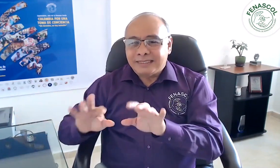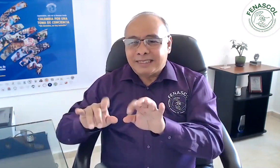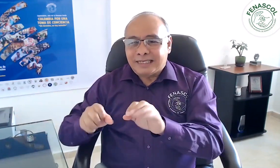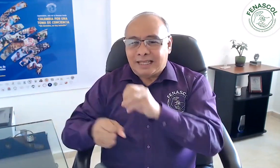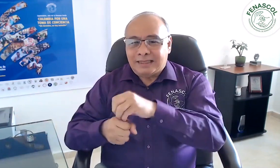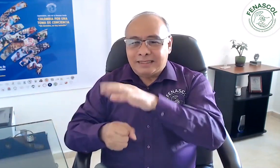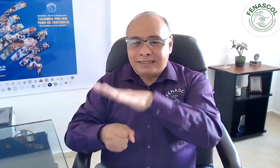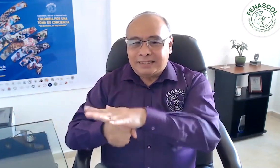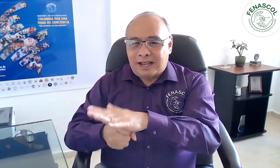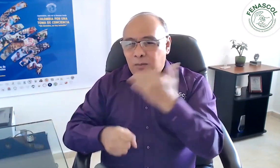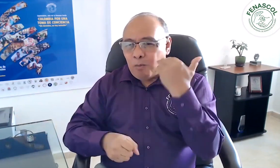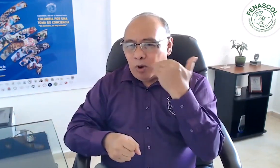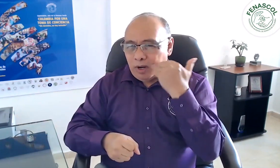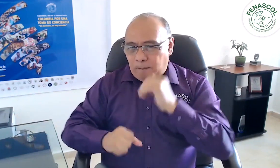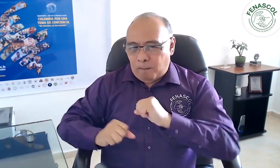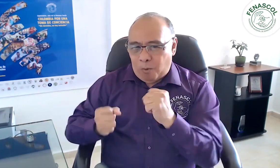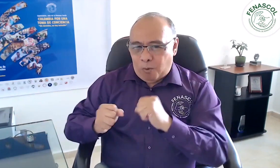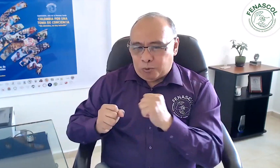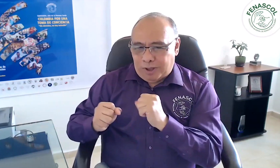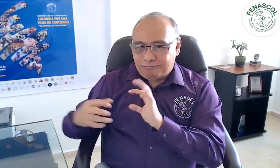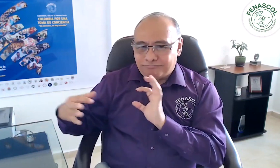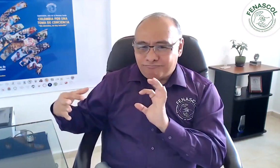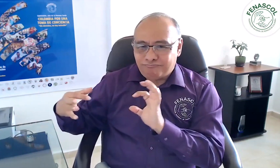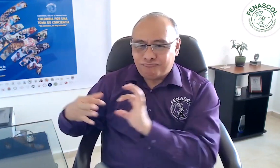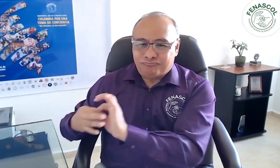Participación con la Secretaría Distrital de la Mujer